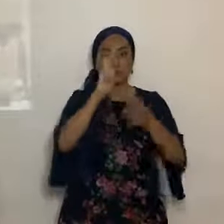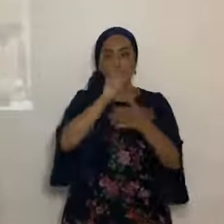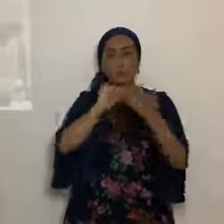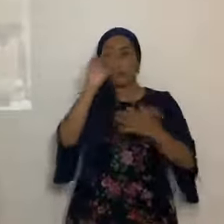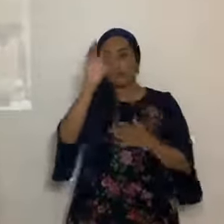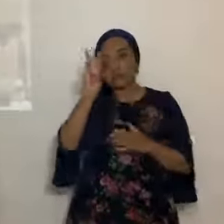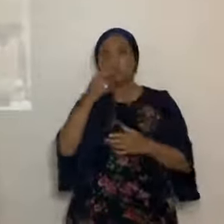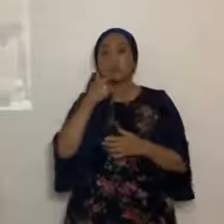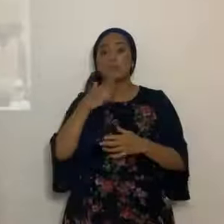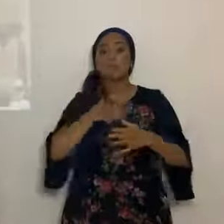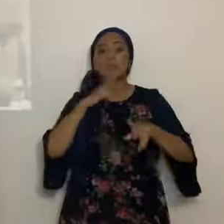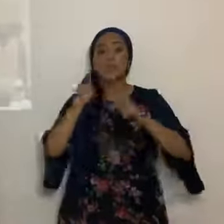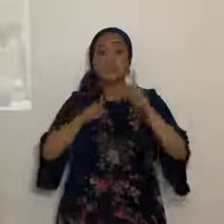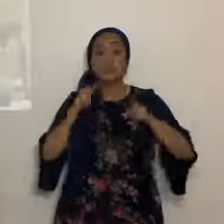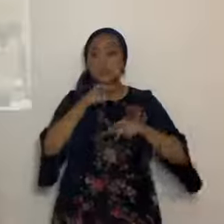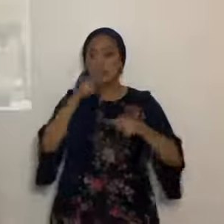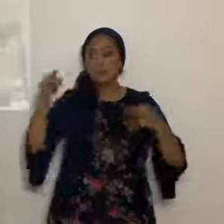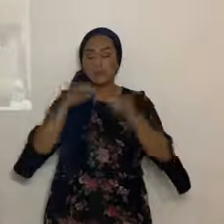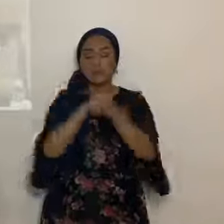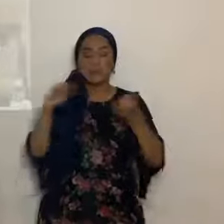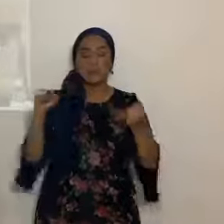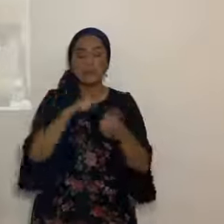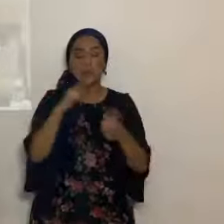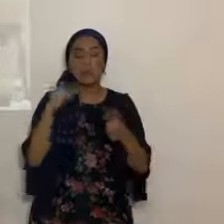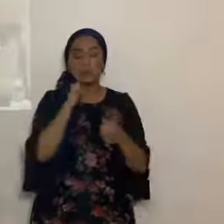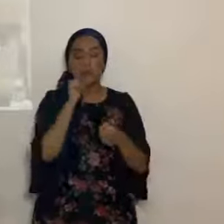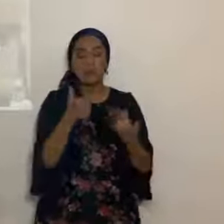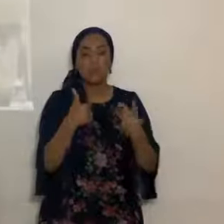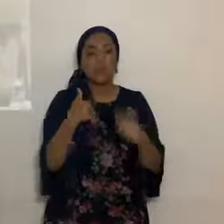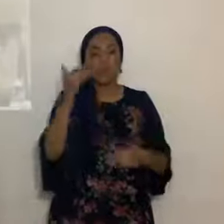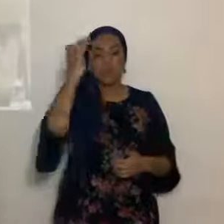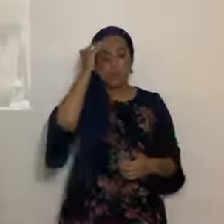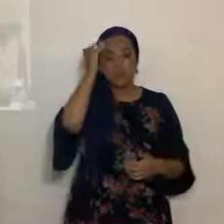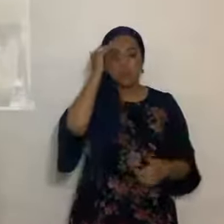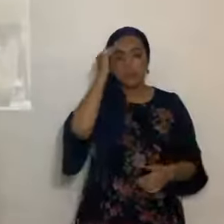pueblo pereció porque le faltó conocimiento.